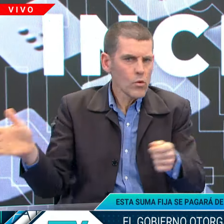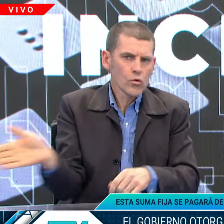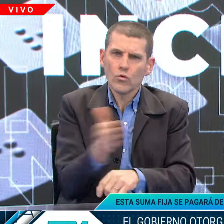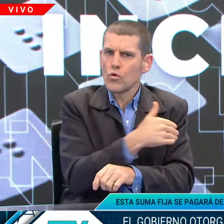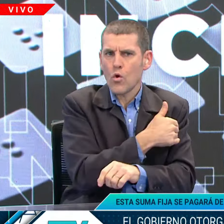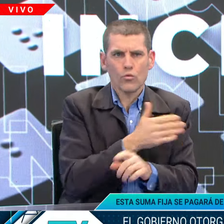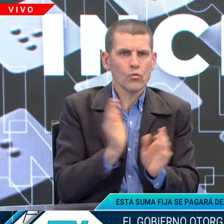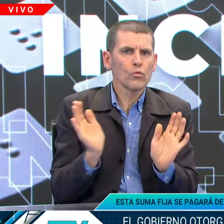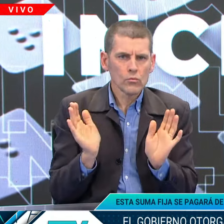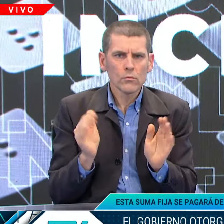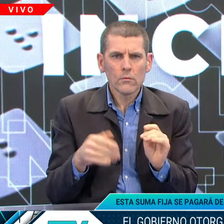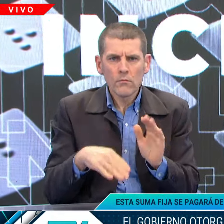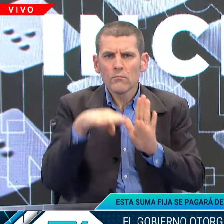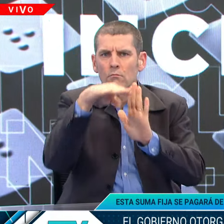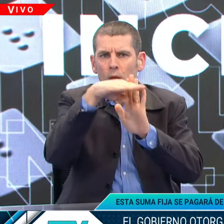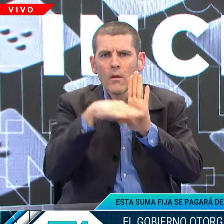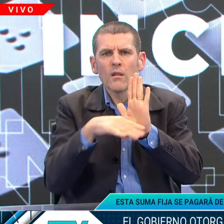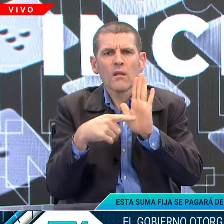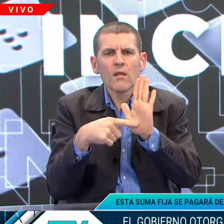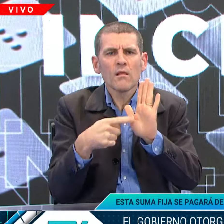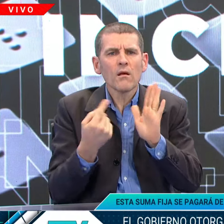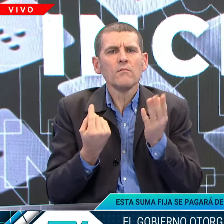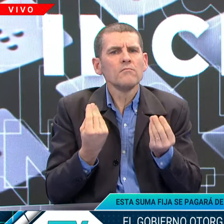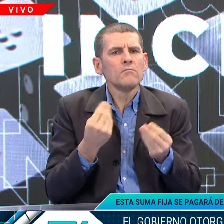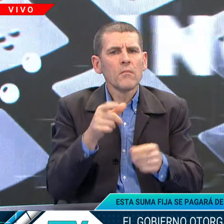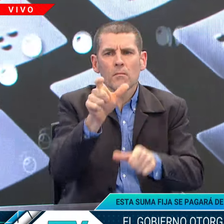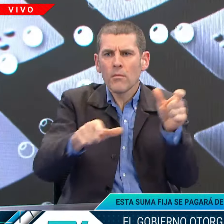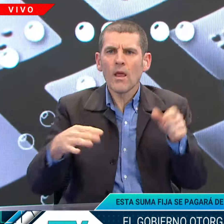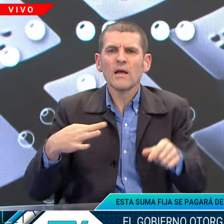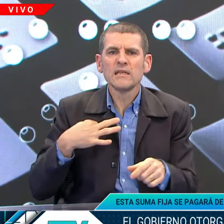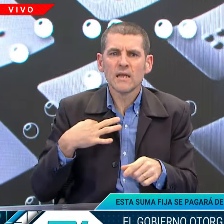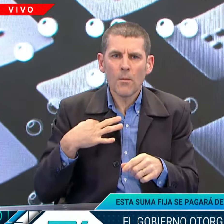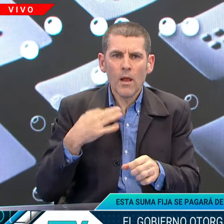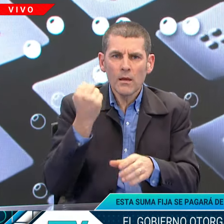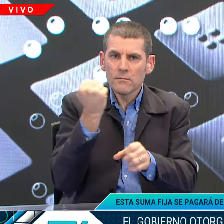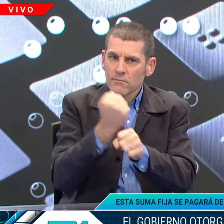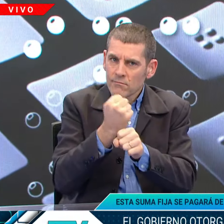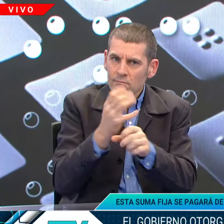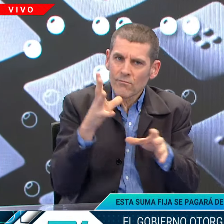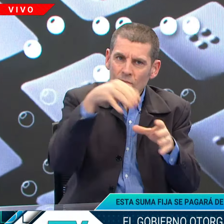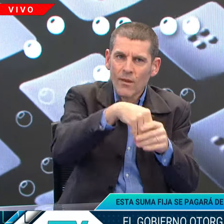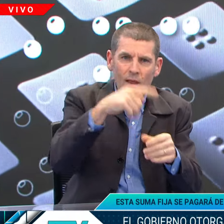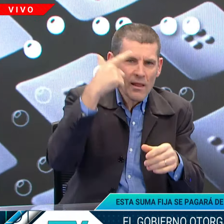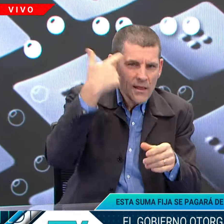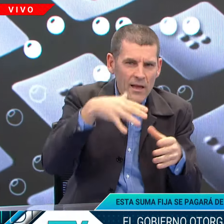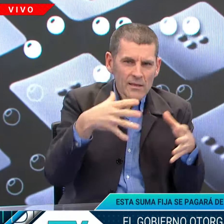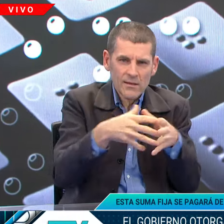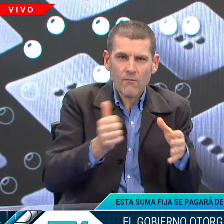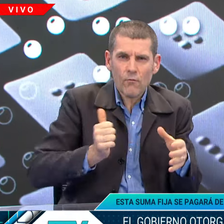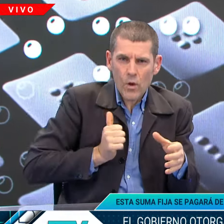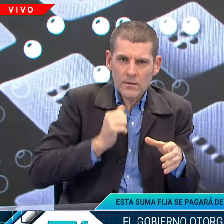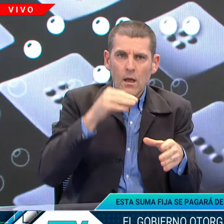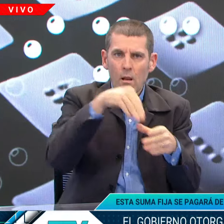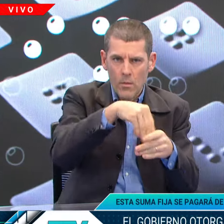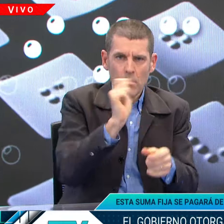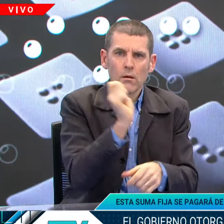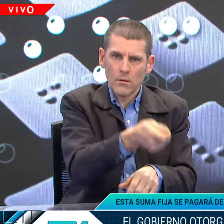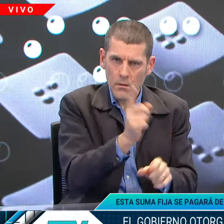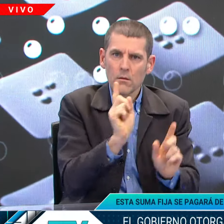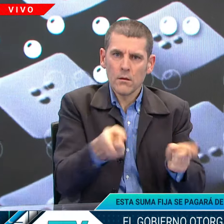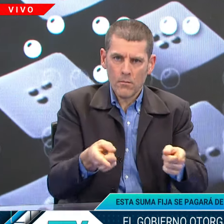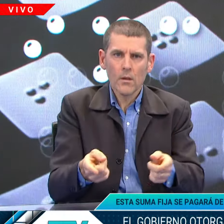abarca a personal civil en actividad de la inteligencia de las fuerzas armadas. El objetivo